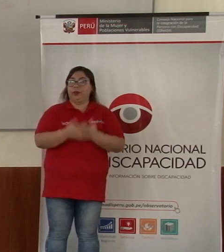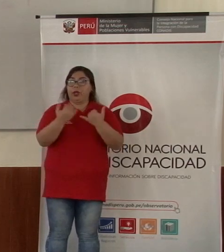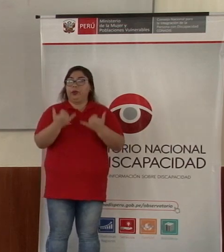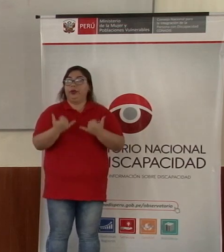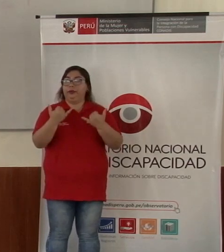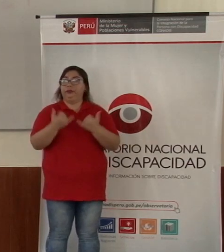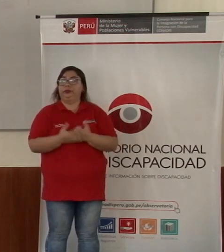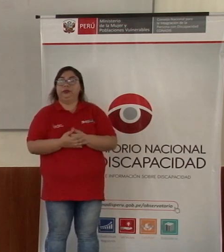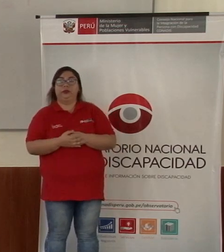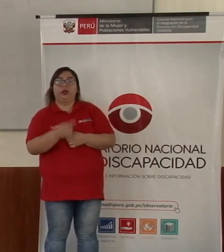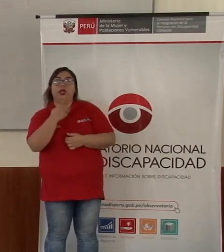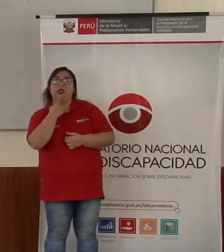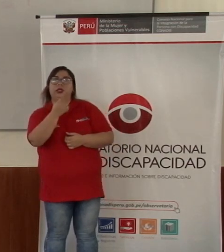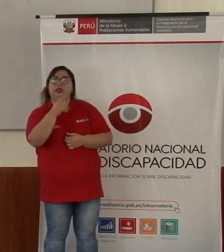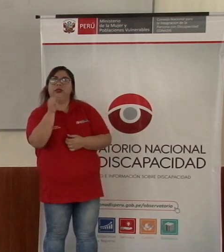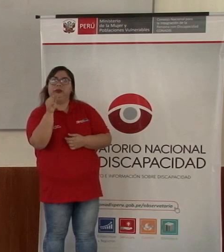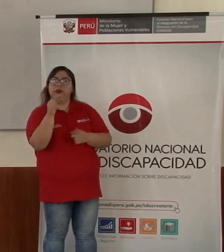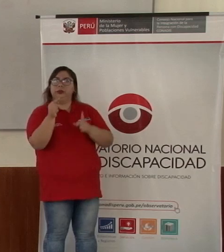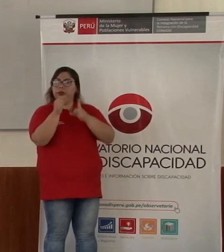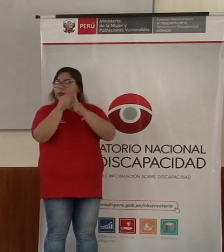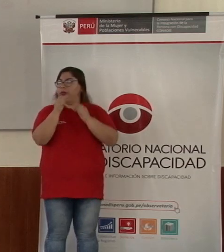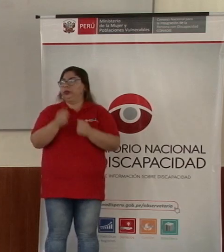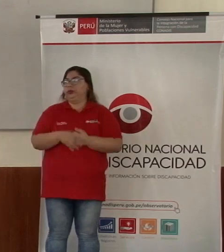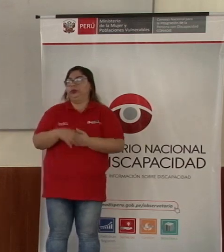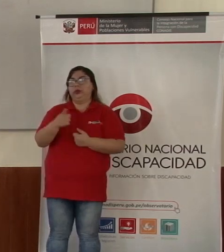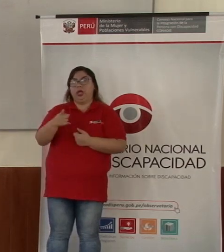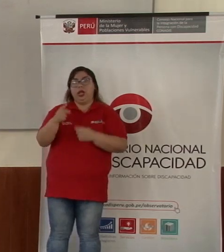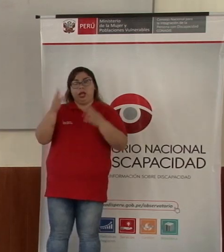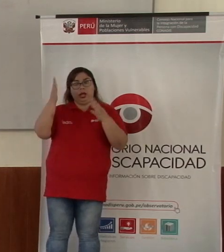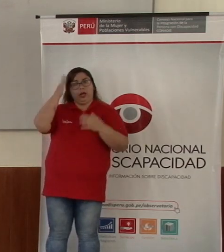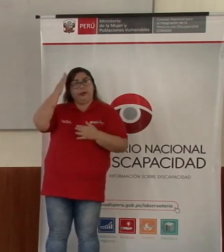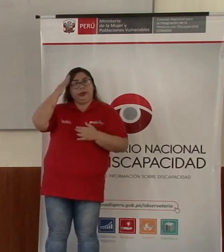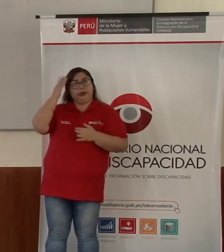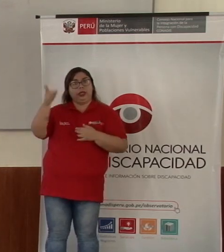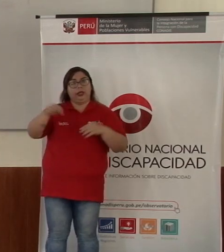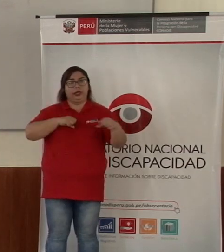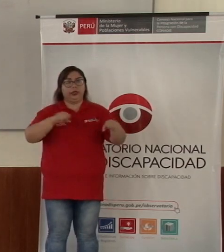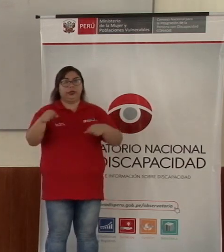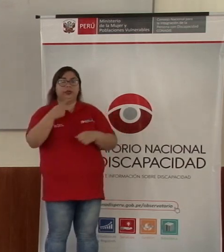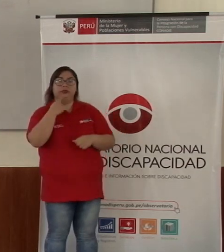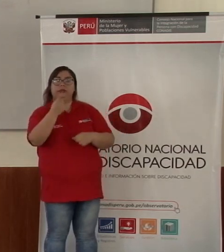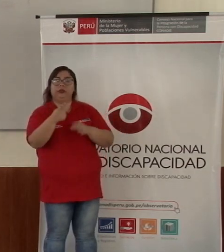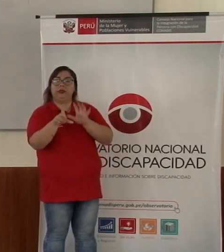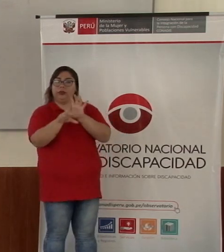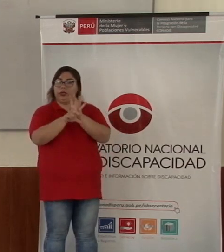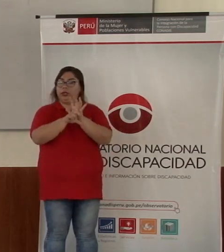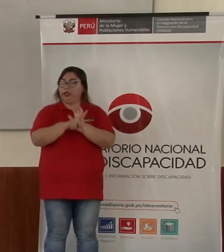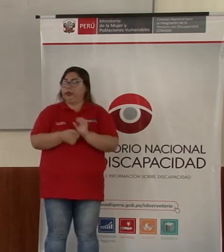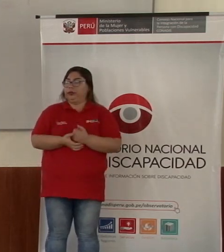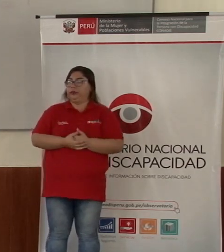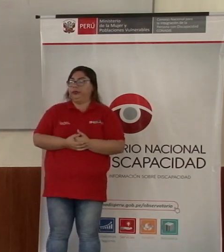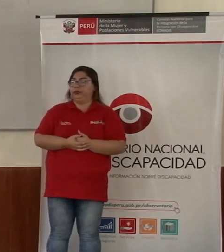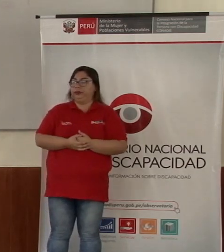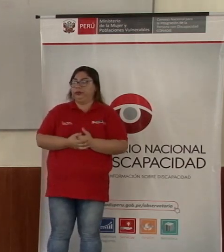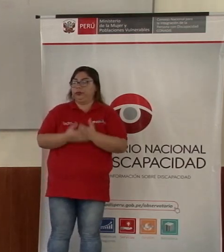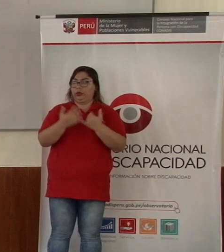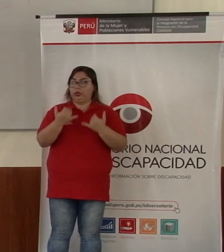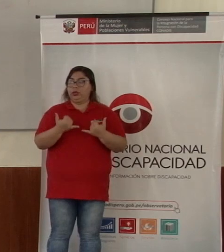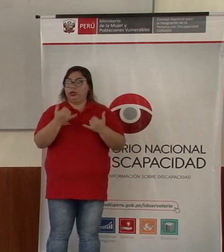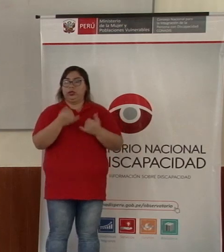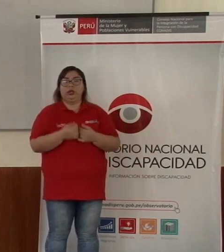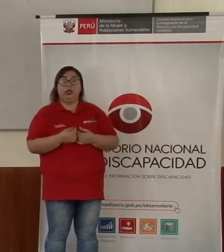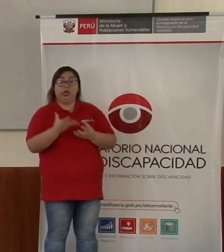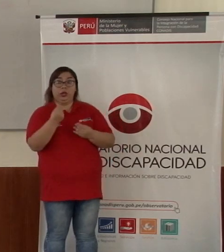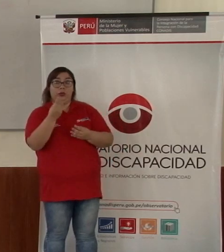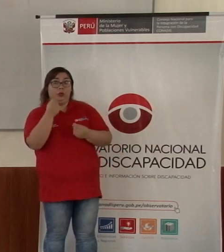Ahora, hace una precisión. La capacidad de ejercicio solo puede ser restringida por la ley. Y acá hay algo